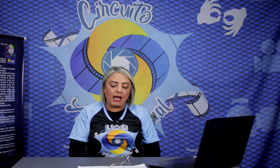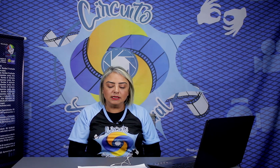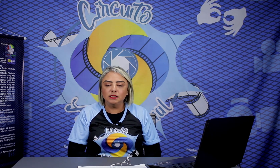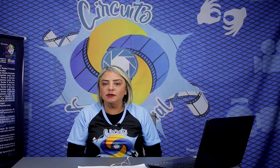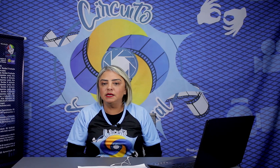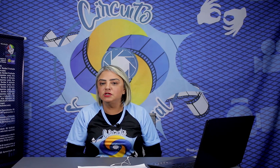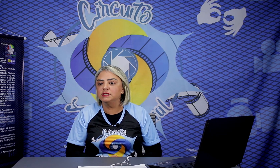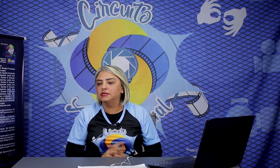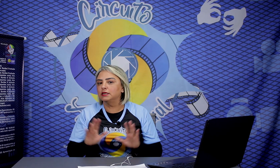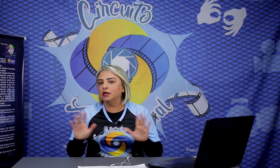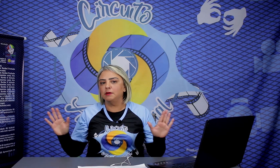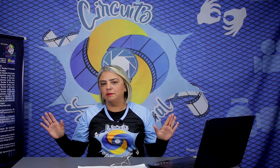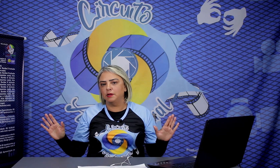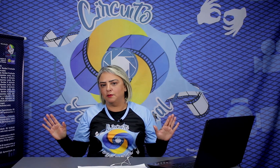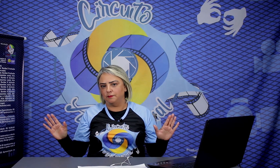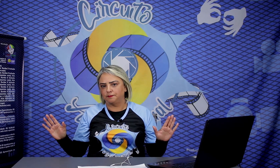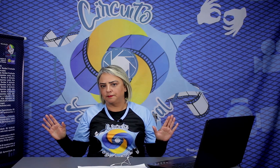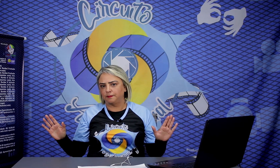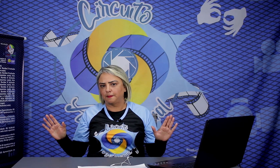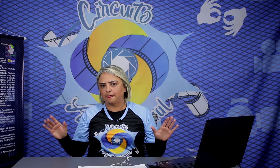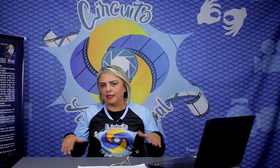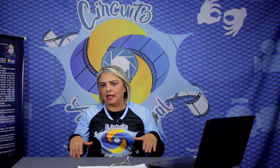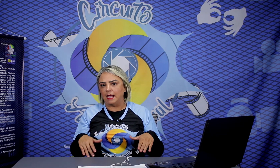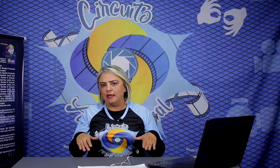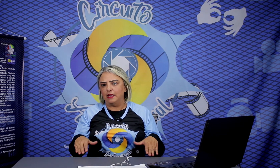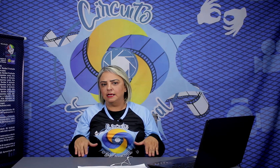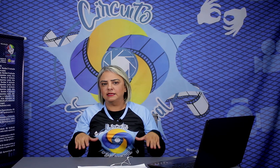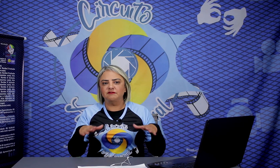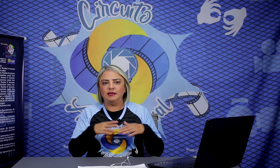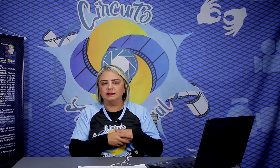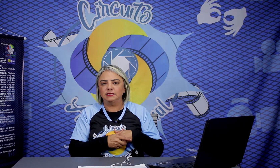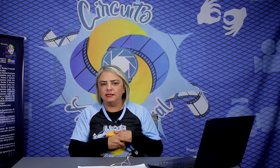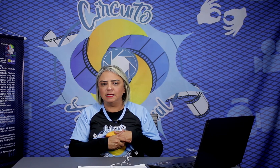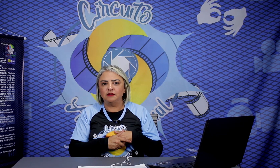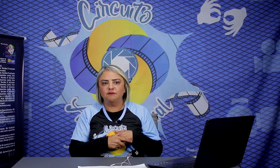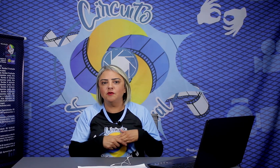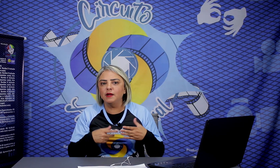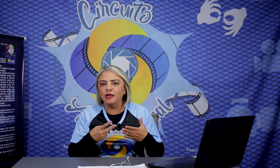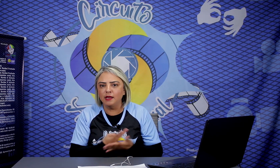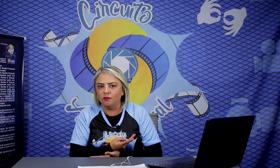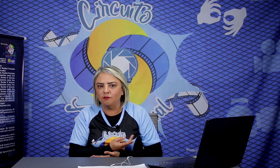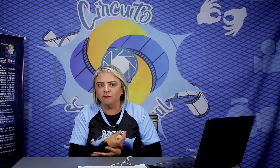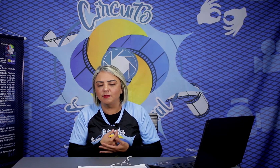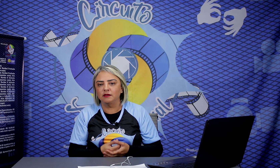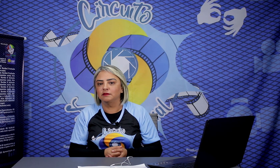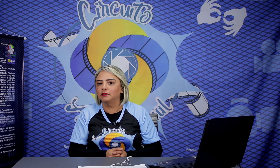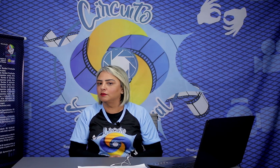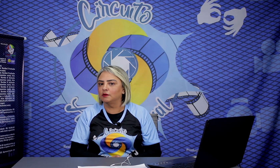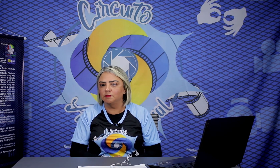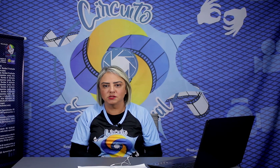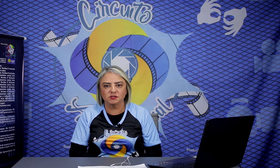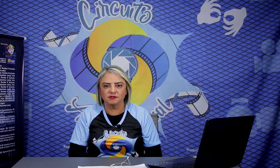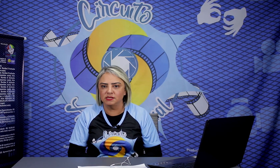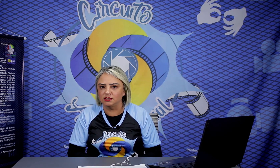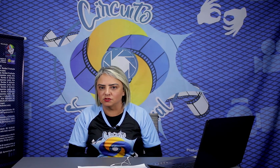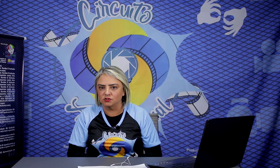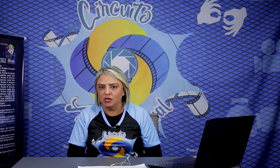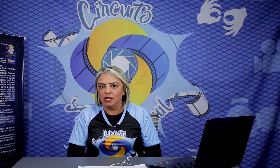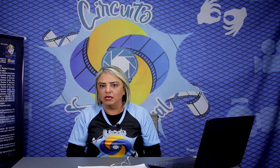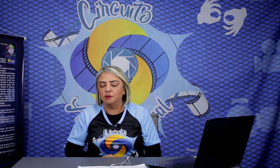não, ele disse que não bebeu. Ele está falando aqui que foi um erro, Não, eu não posso fazer isso. Ele pode ser